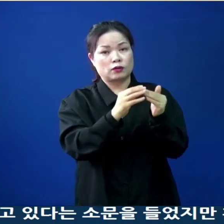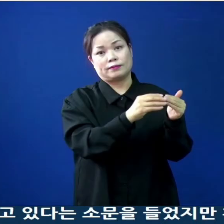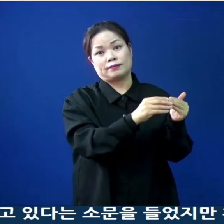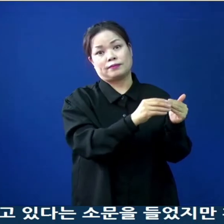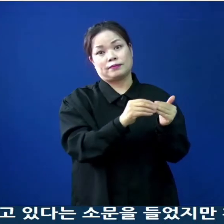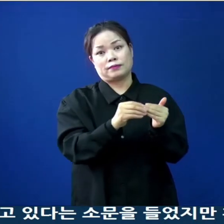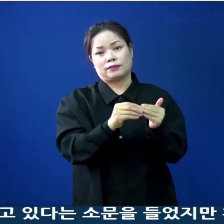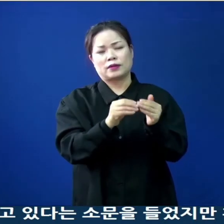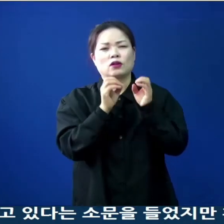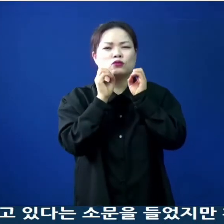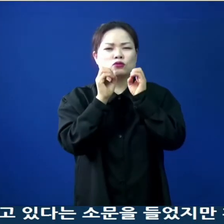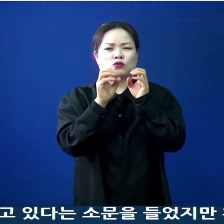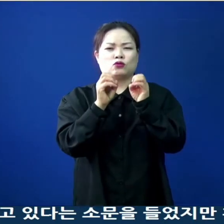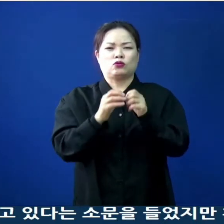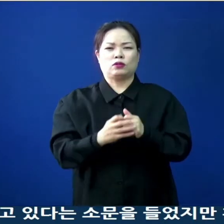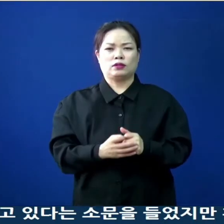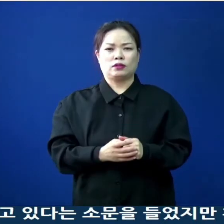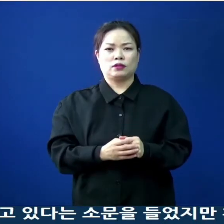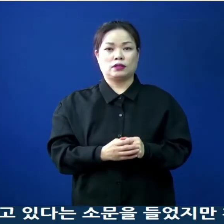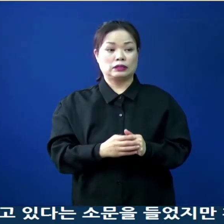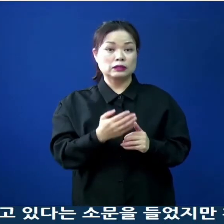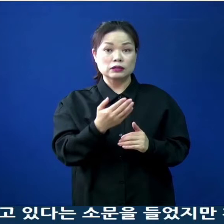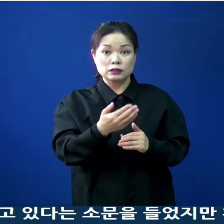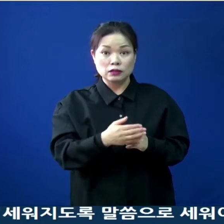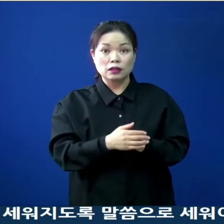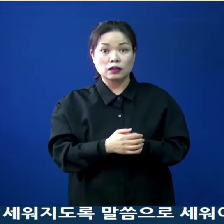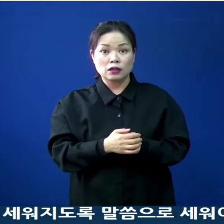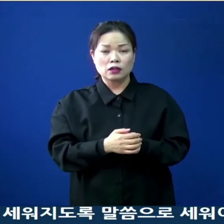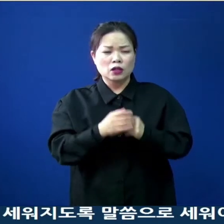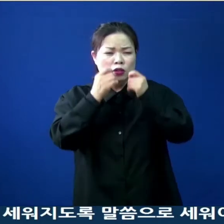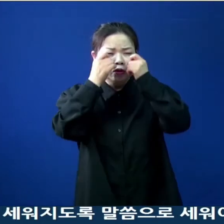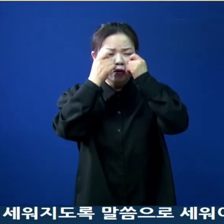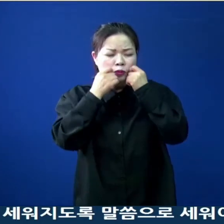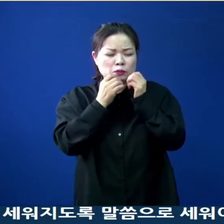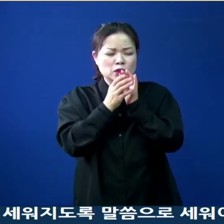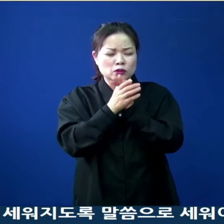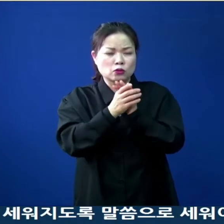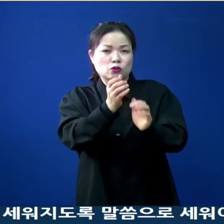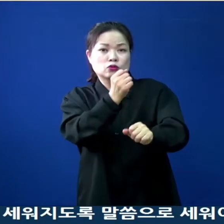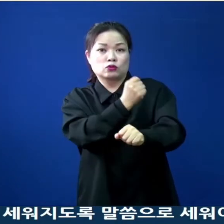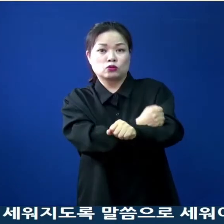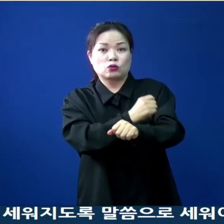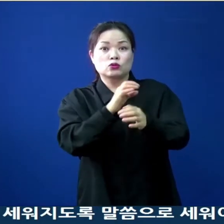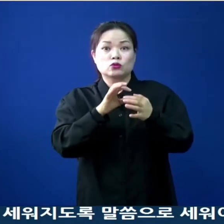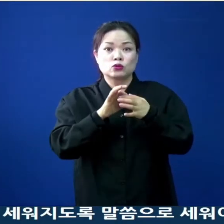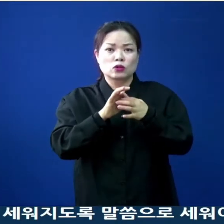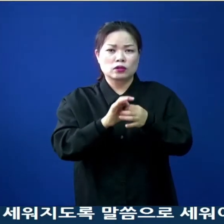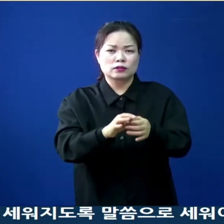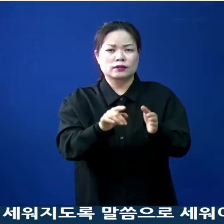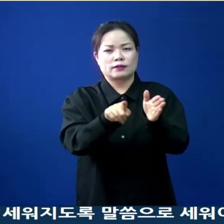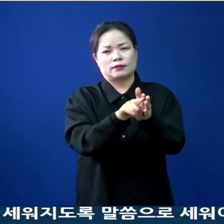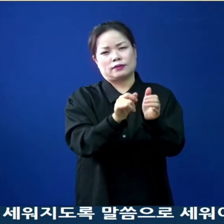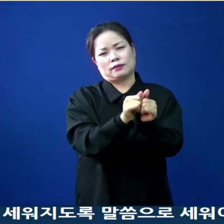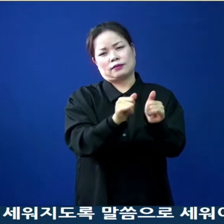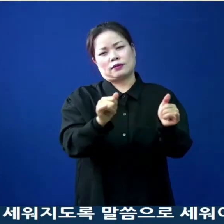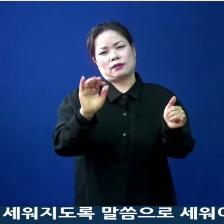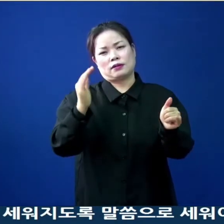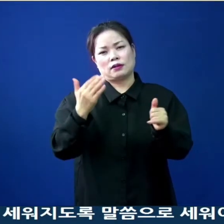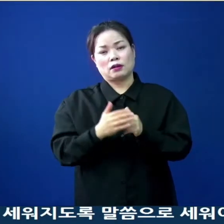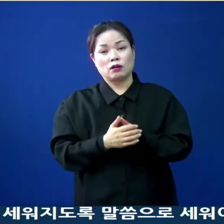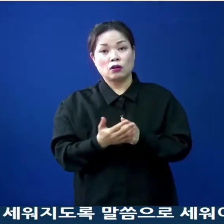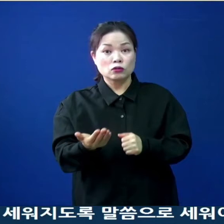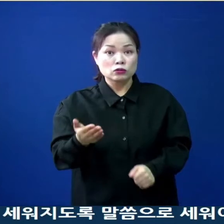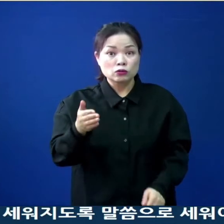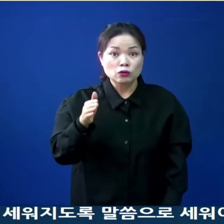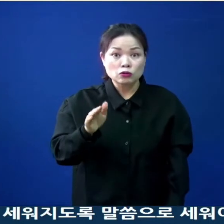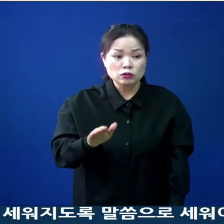인도했고 전도했습니다. 그리고 그가 눈물의 기도와 수고를 통해서 신자가 되었습니다.